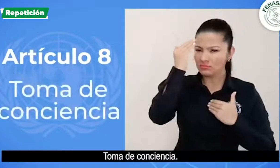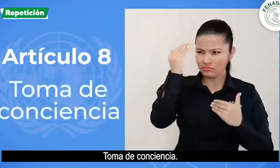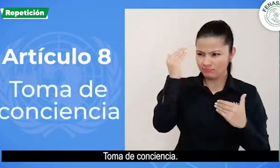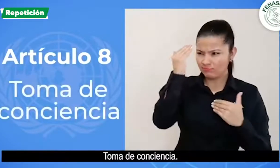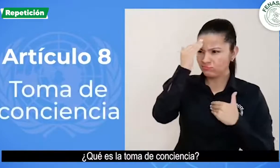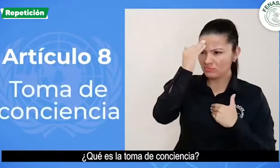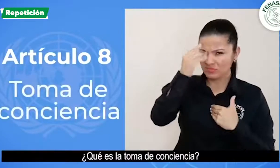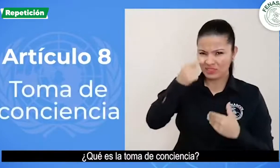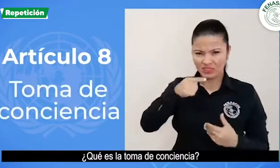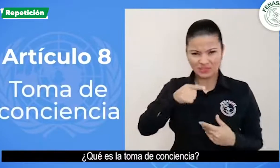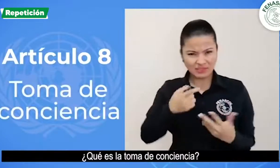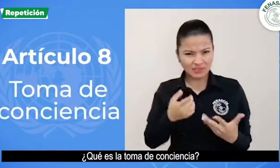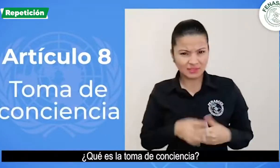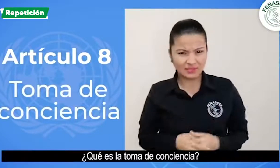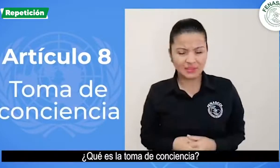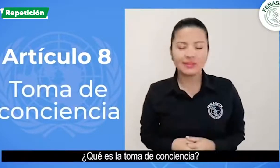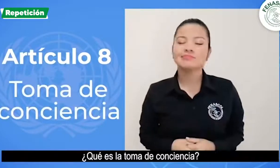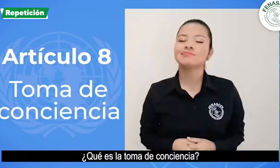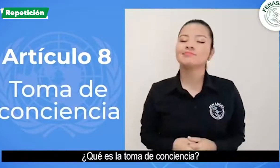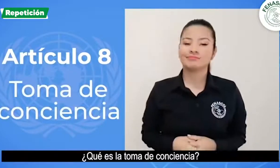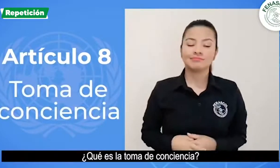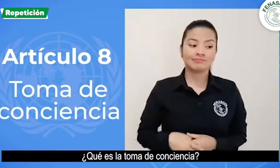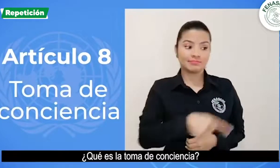conciencia ¿Qué es la toma De conciencia?